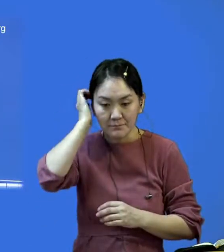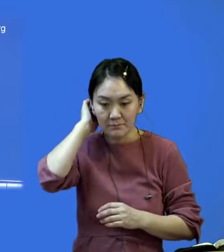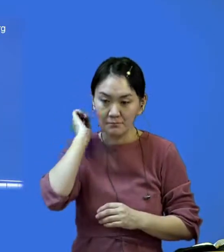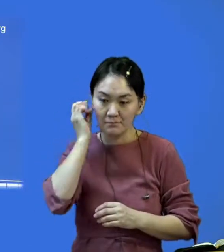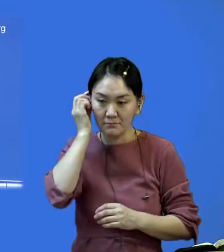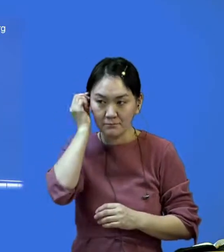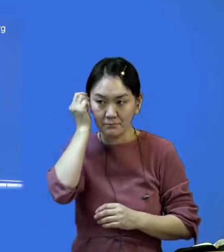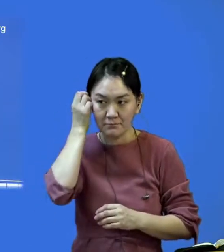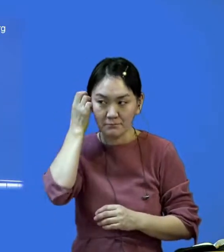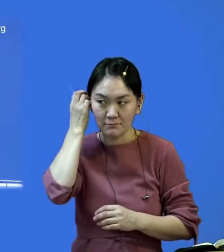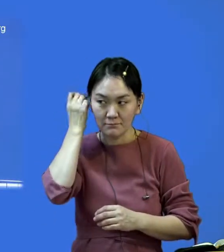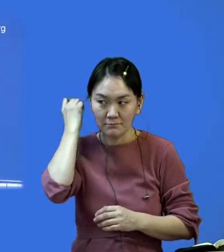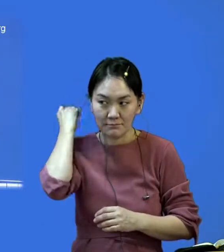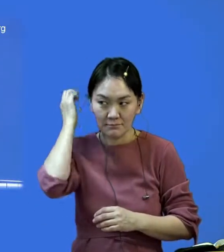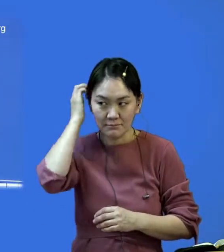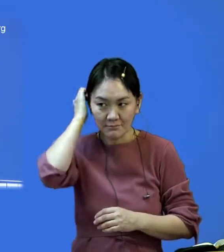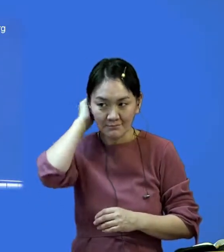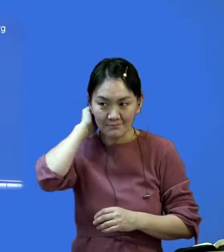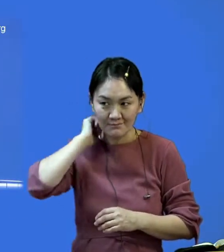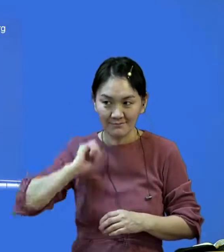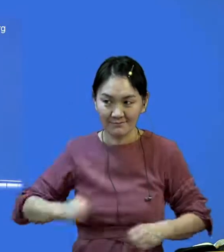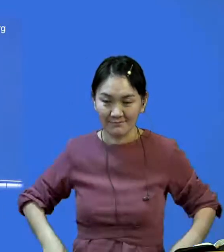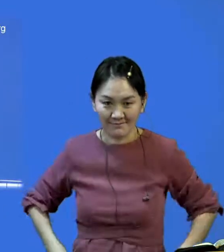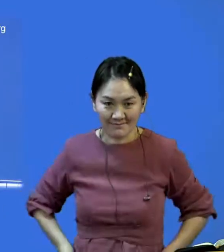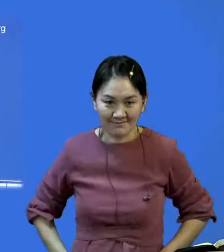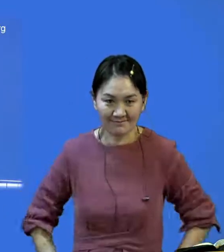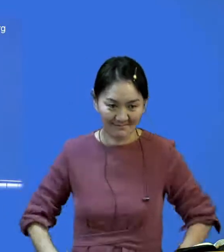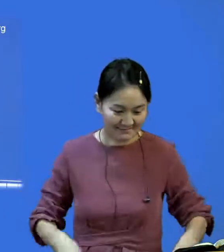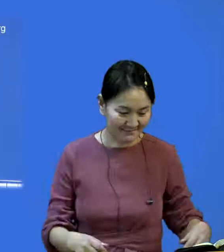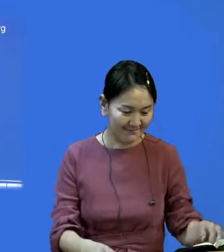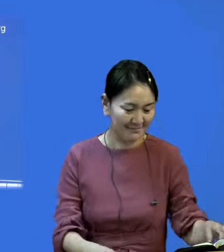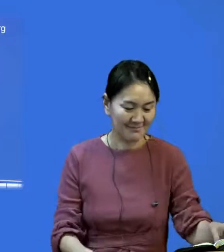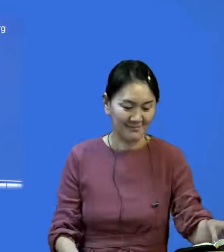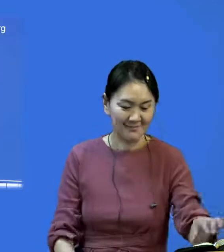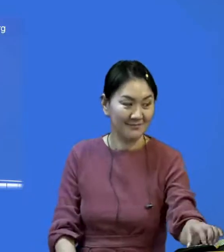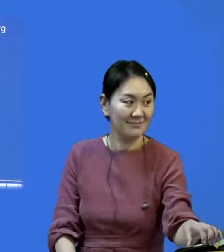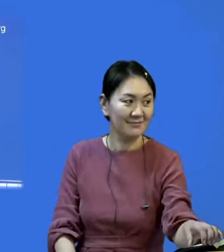За Библиэс олж уншия. Матай